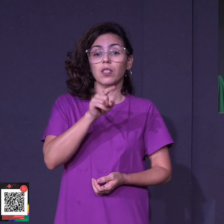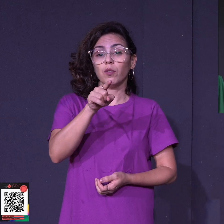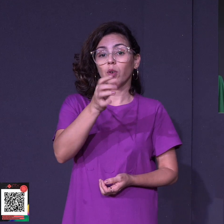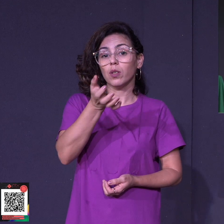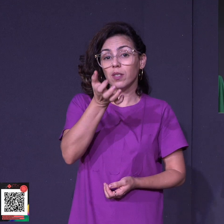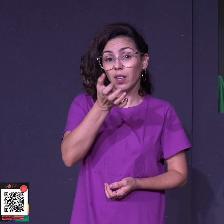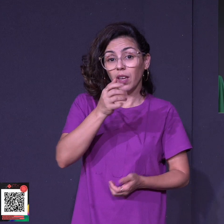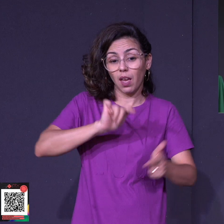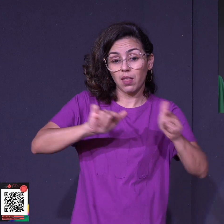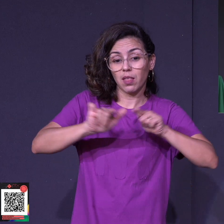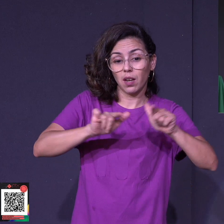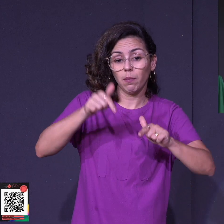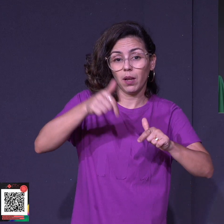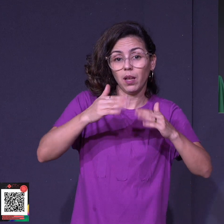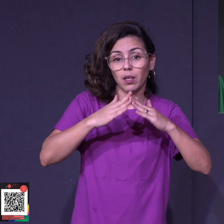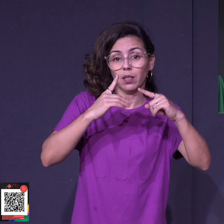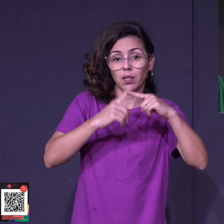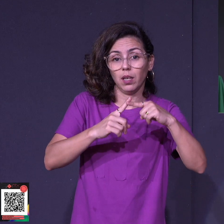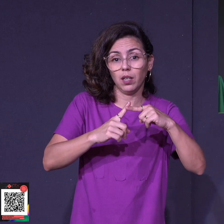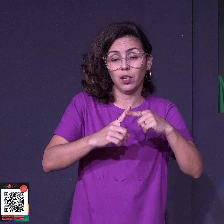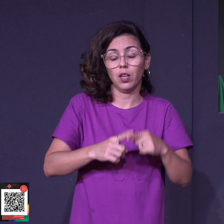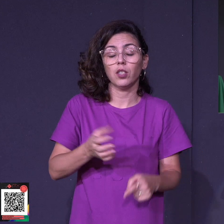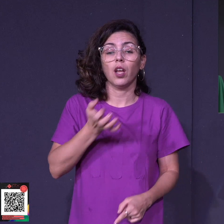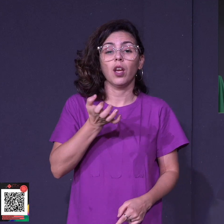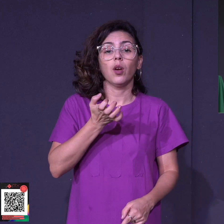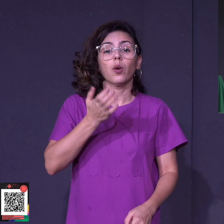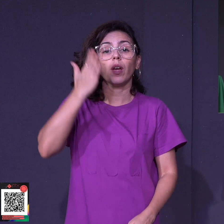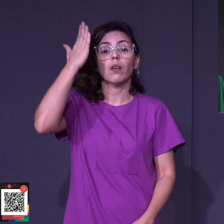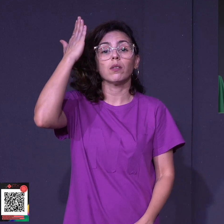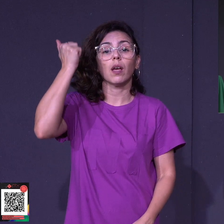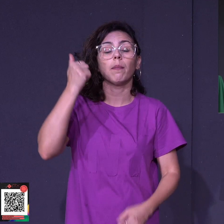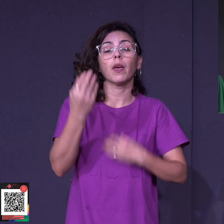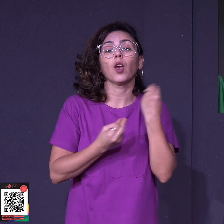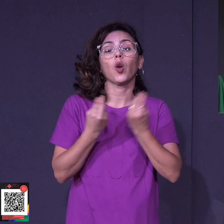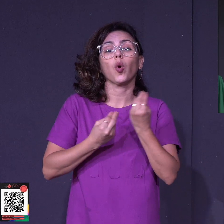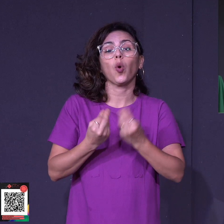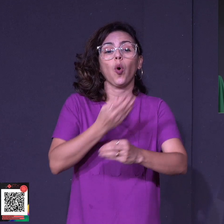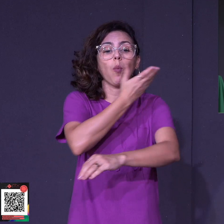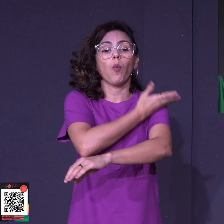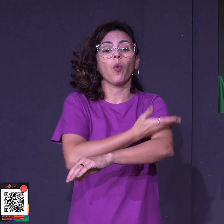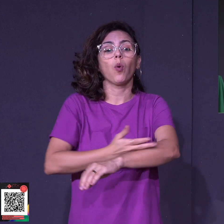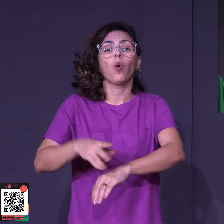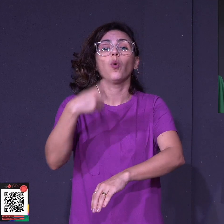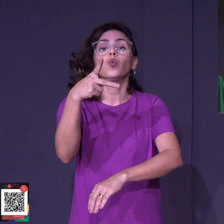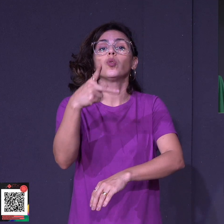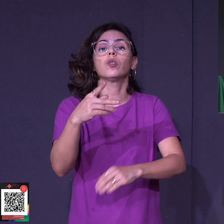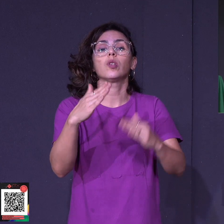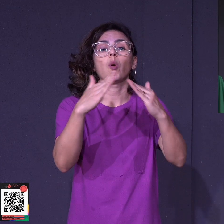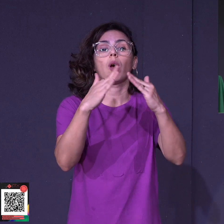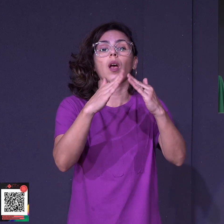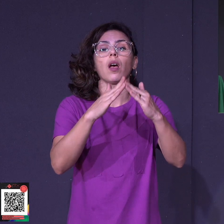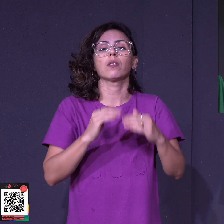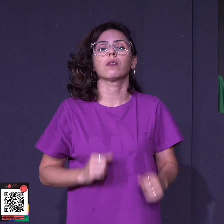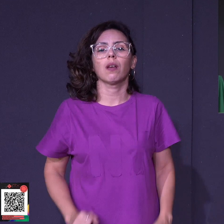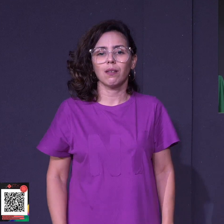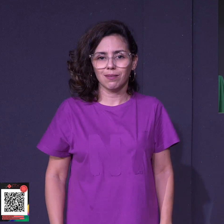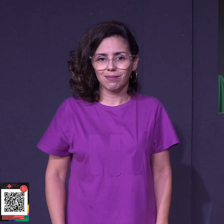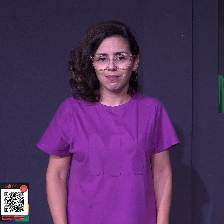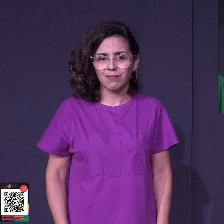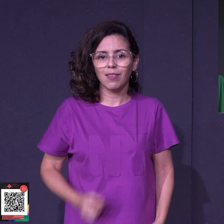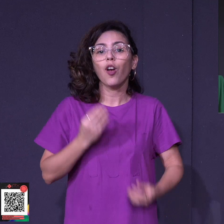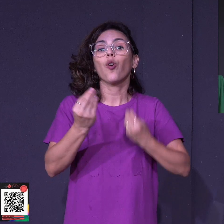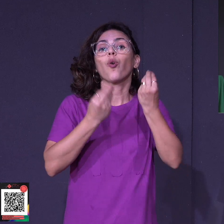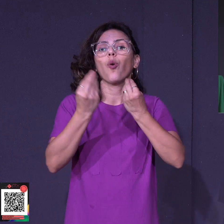ser uma bênção aqui, mas é aos pés da burra em casa. Fica no banco aí, irmão, recebendo a palavra.